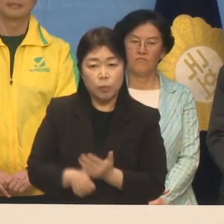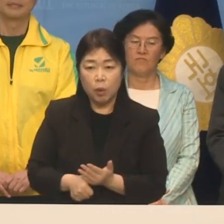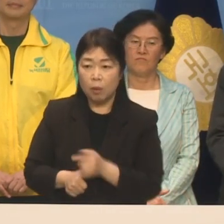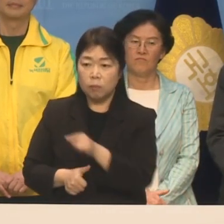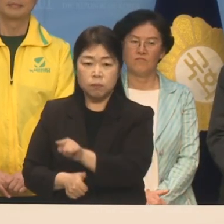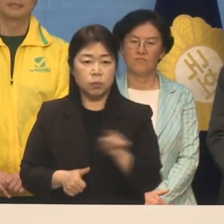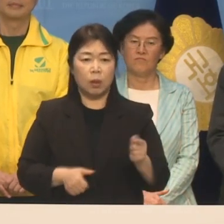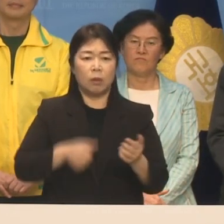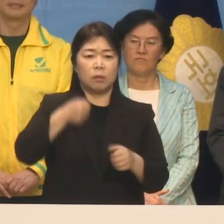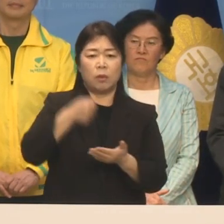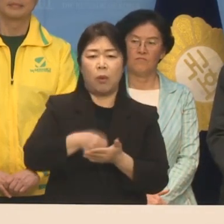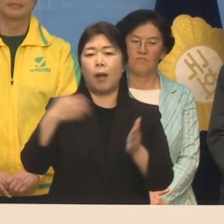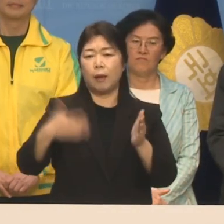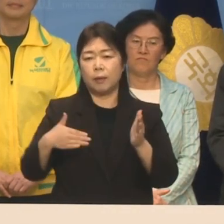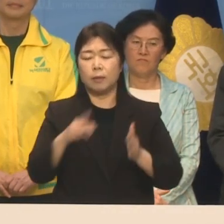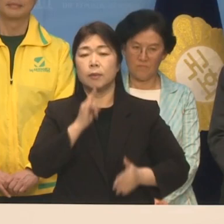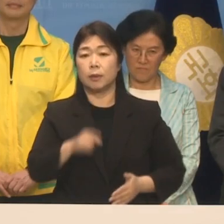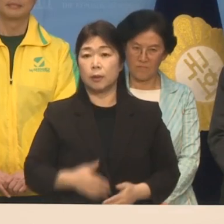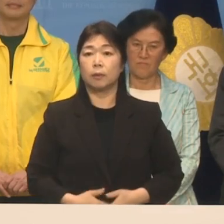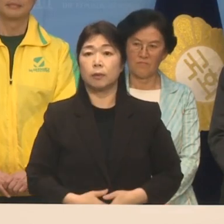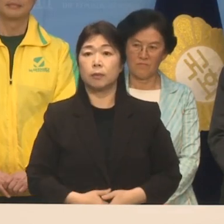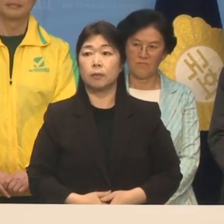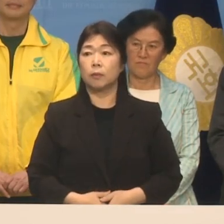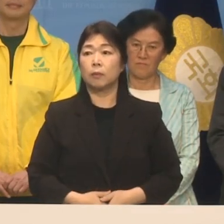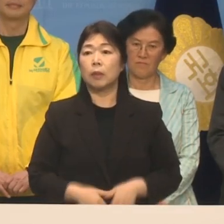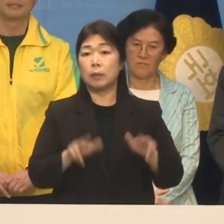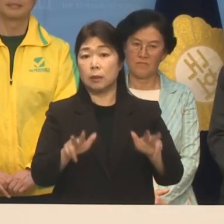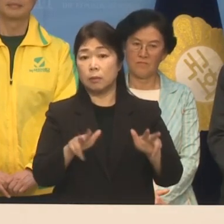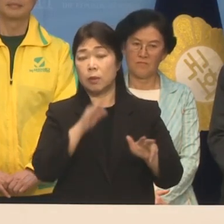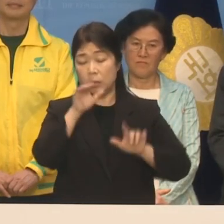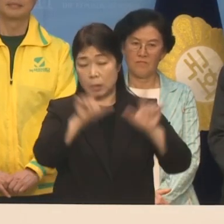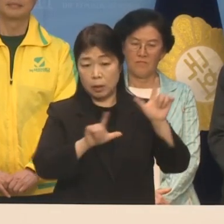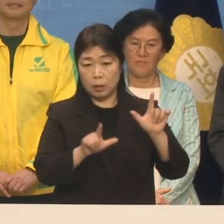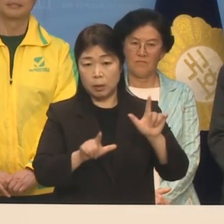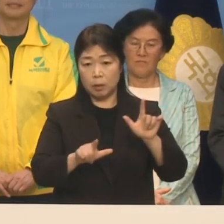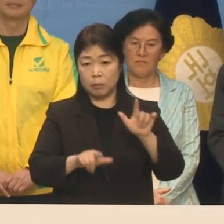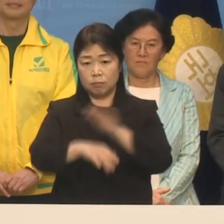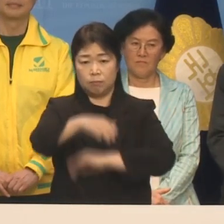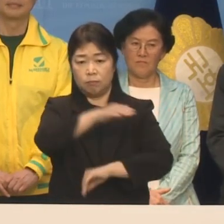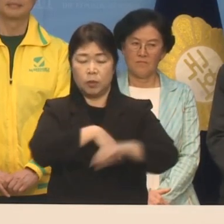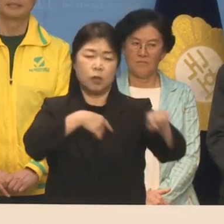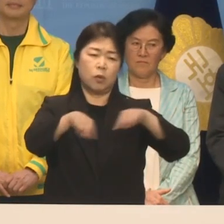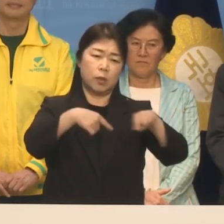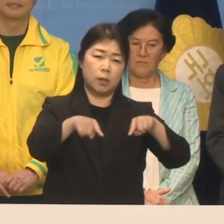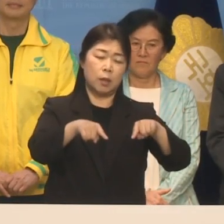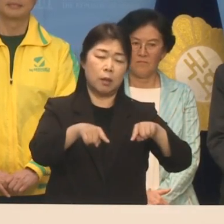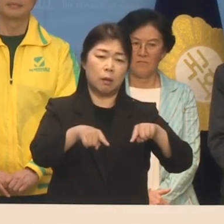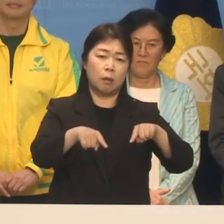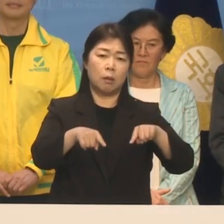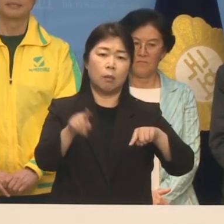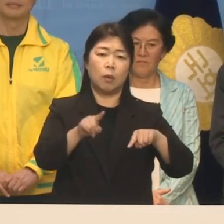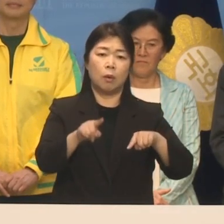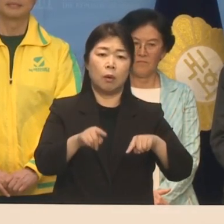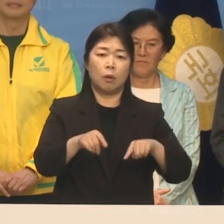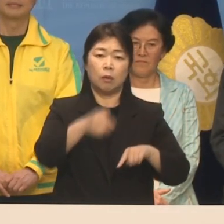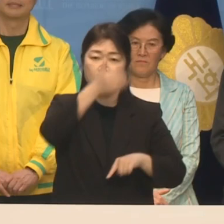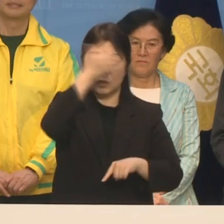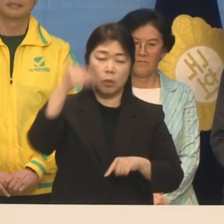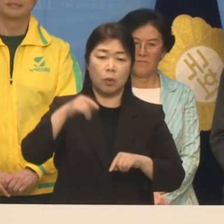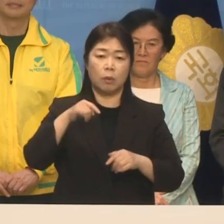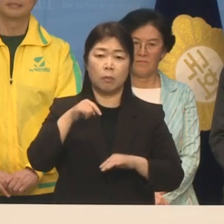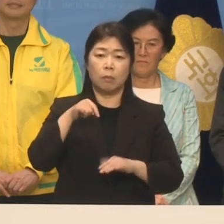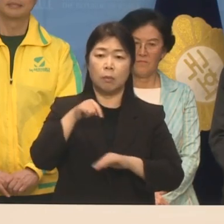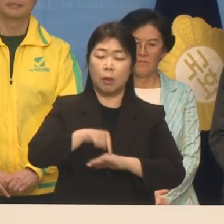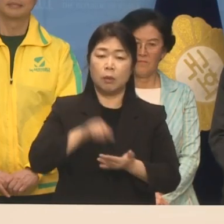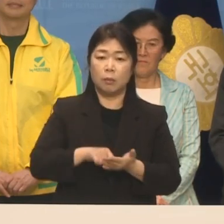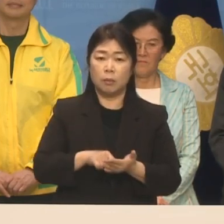것인가를 정하지 못했다고 합니다. 저는 이것이 지금 현재의 양당 정치가 전혀 응답하지 못하고 있는